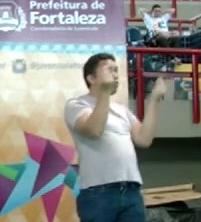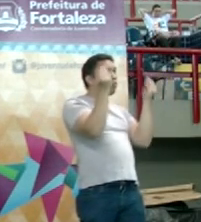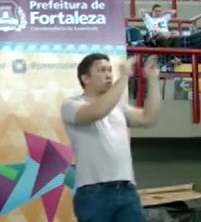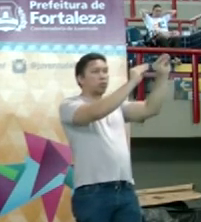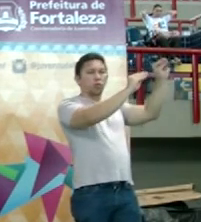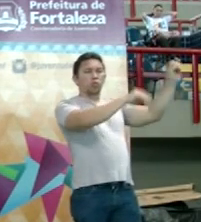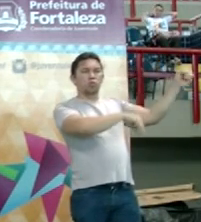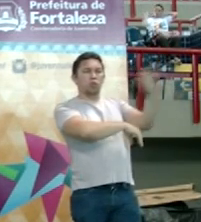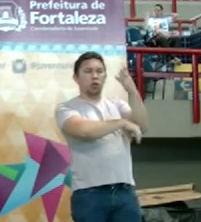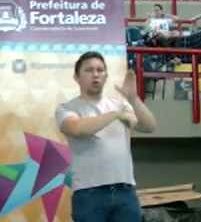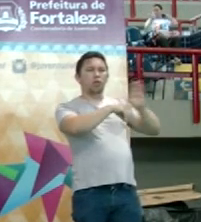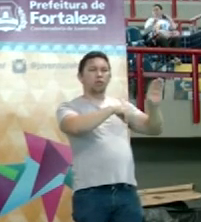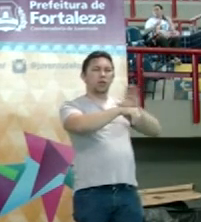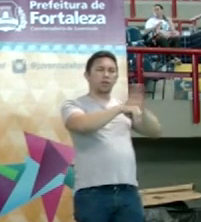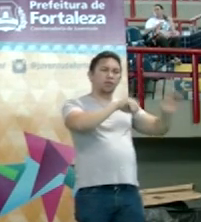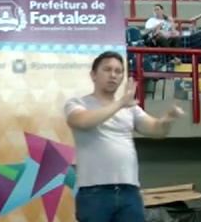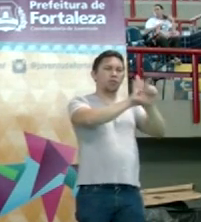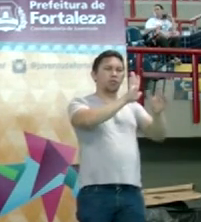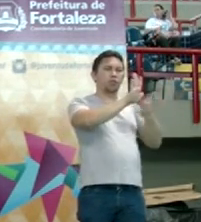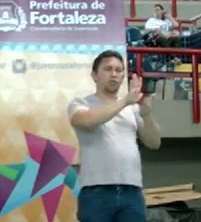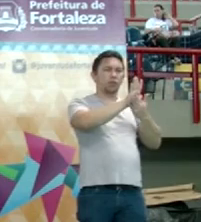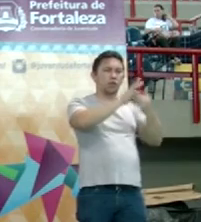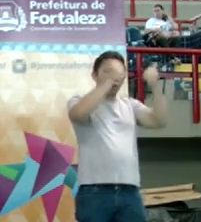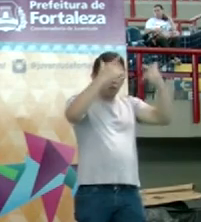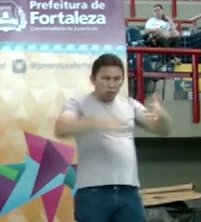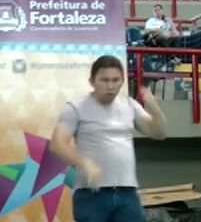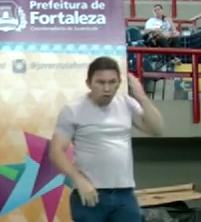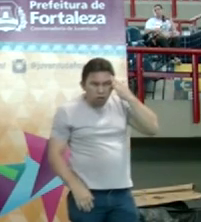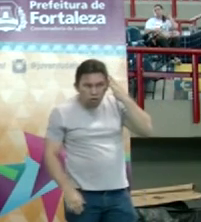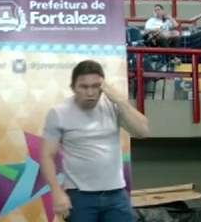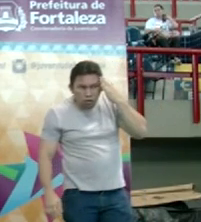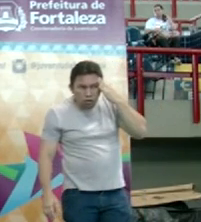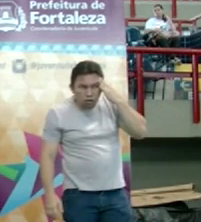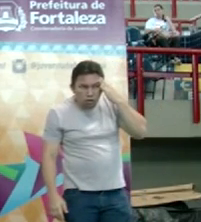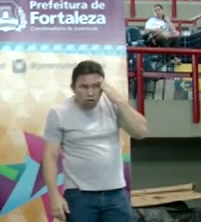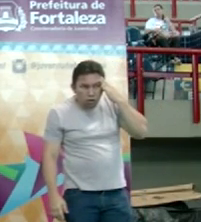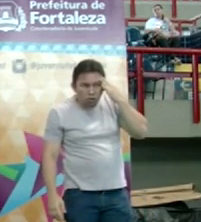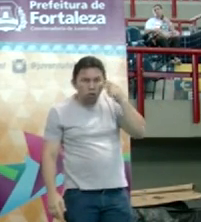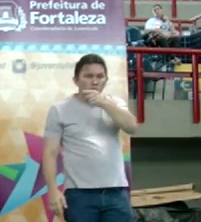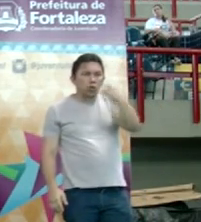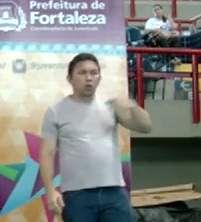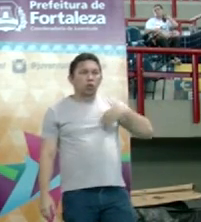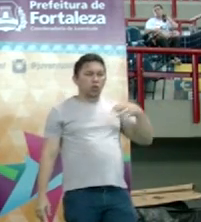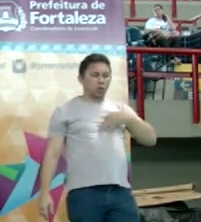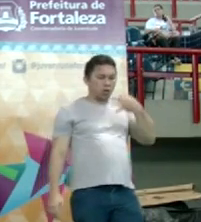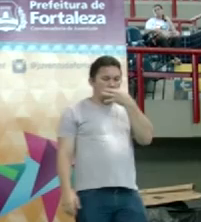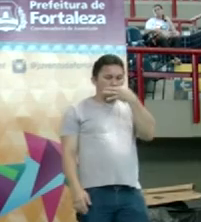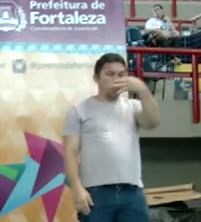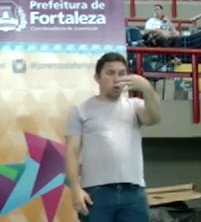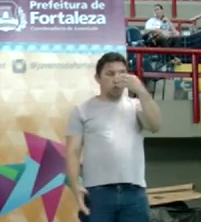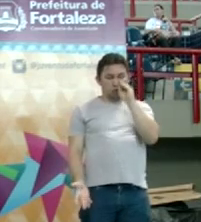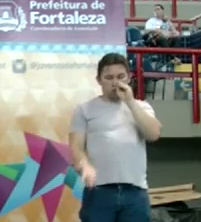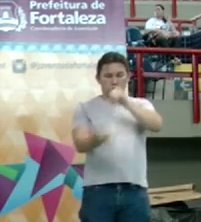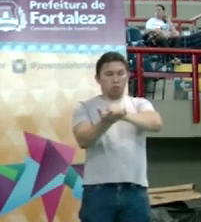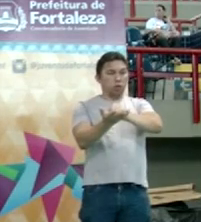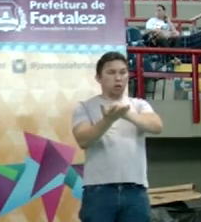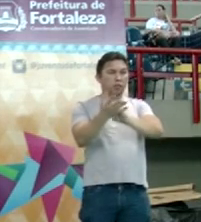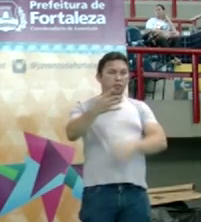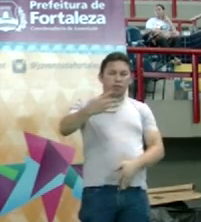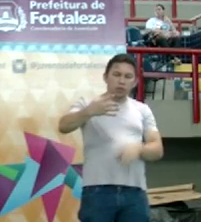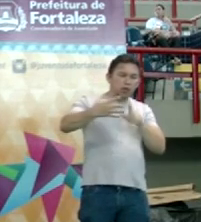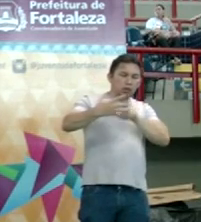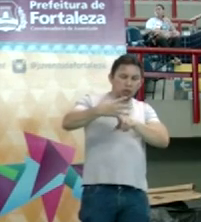feita uma nova Constituição. Vocês estão compreendendo o que é você sugerir na conclusão